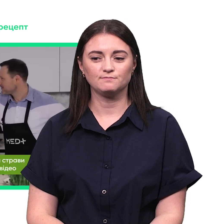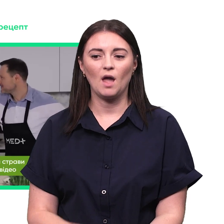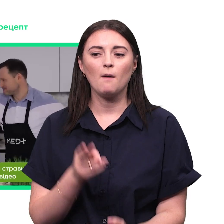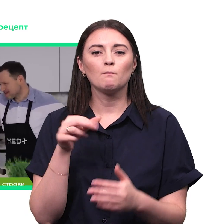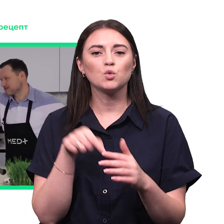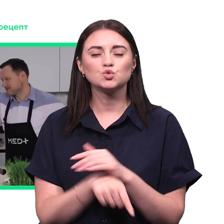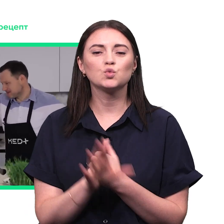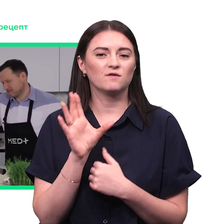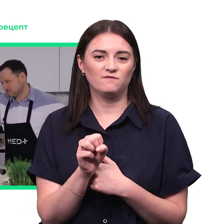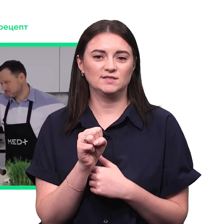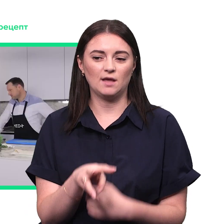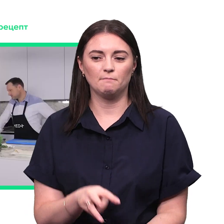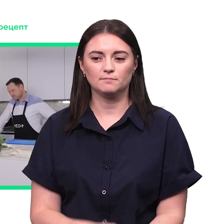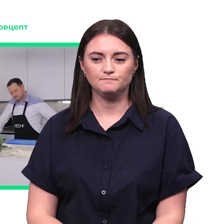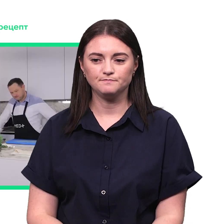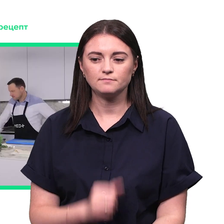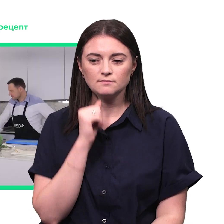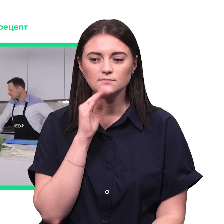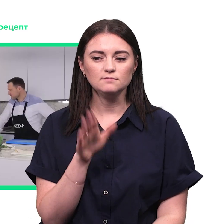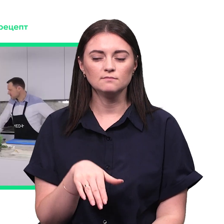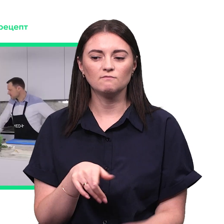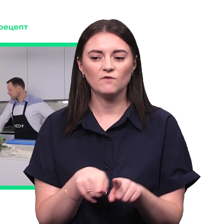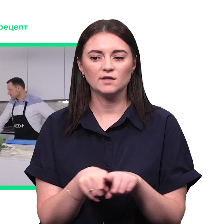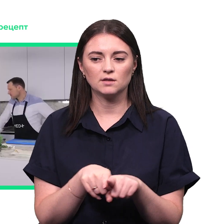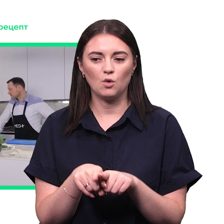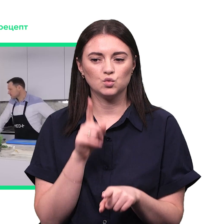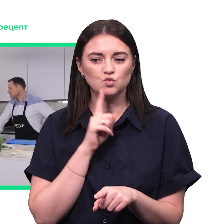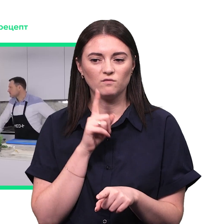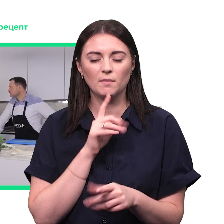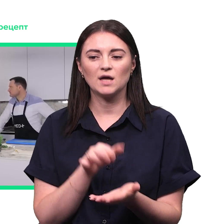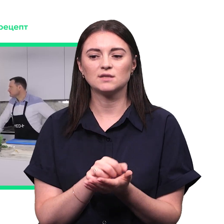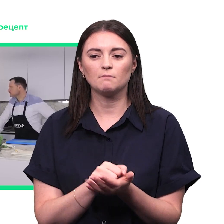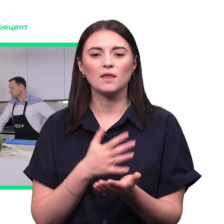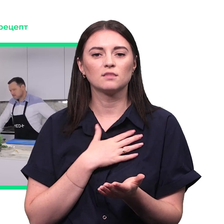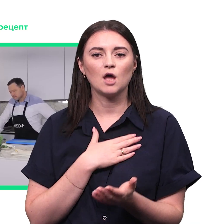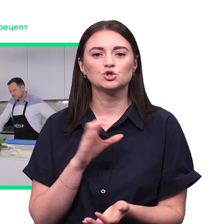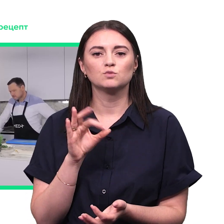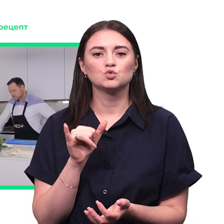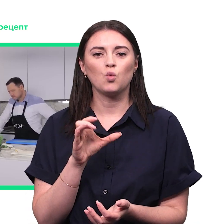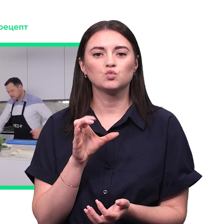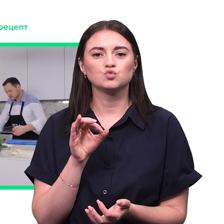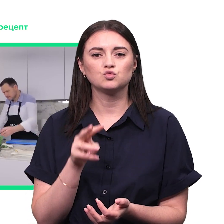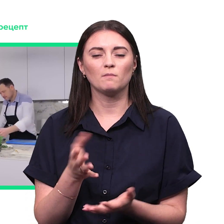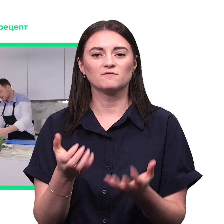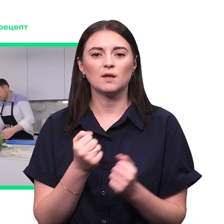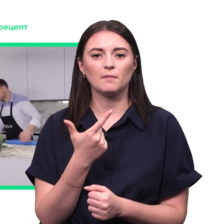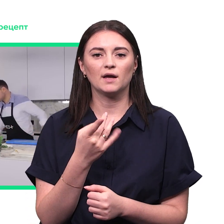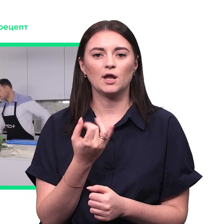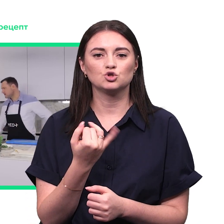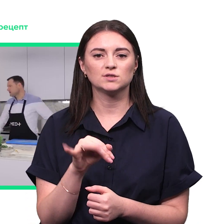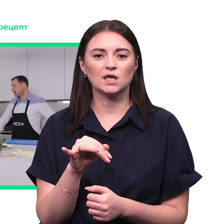сути всем. По сути всем. Хватит нам огурцов пока. Займемся нашим соусом. Возьмем греческий йогурт.